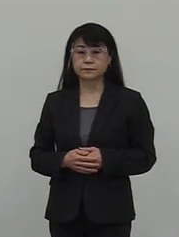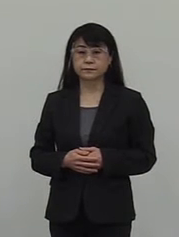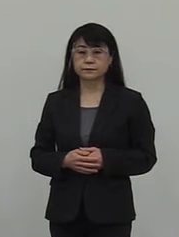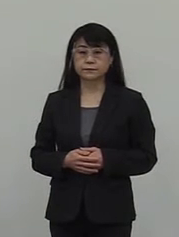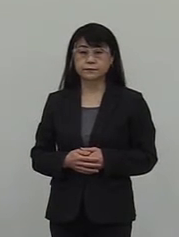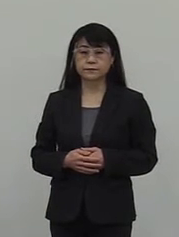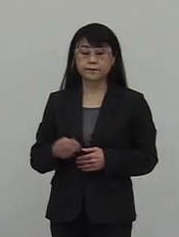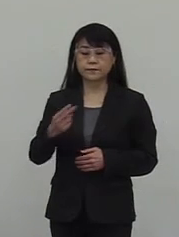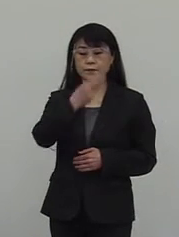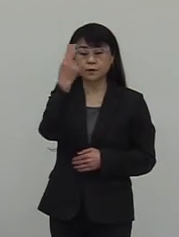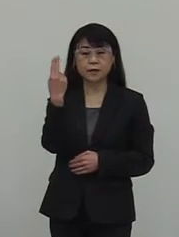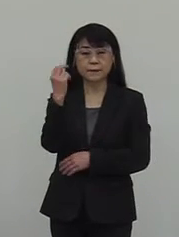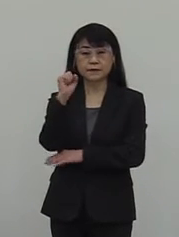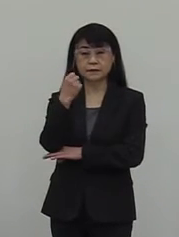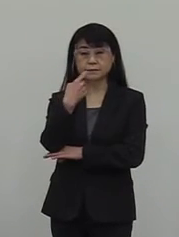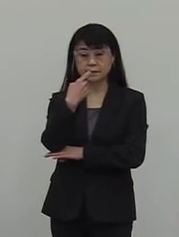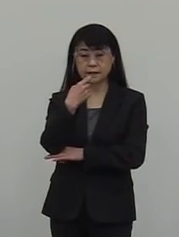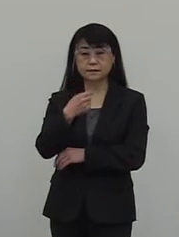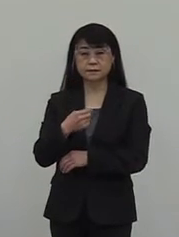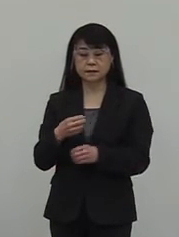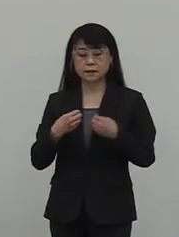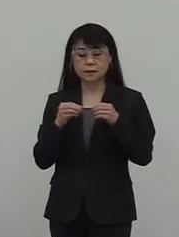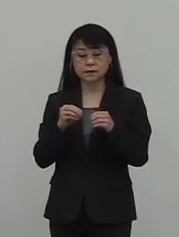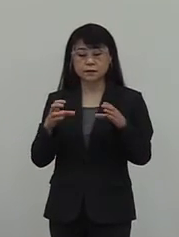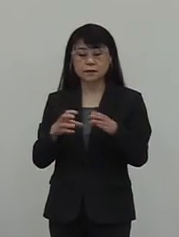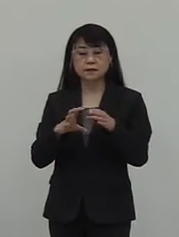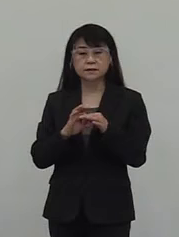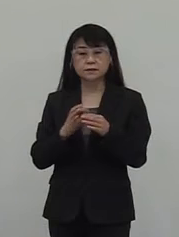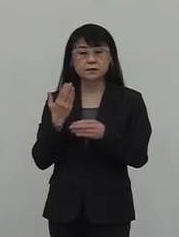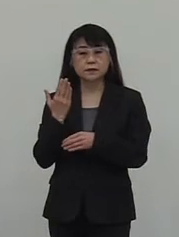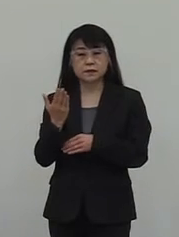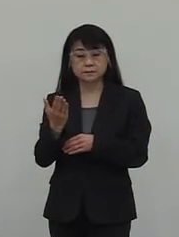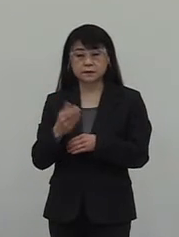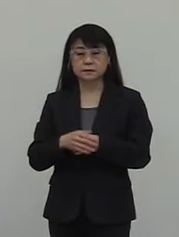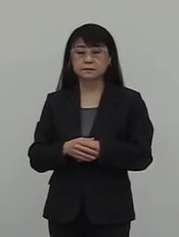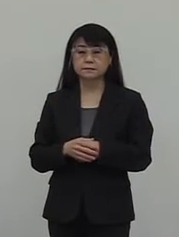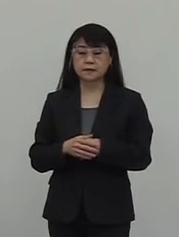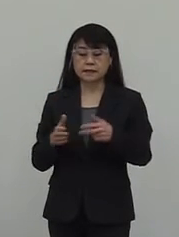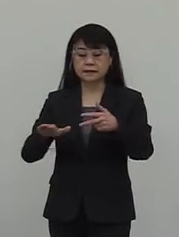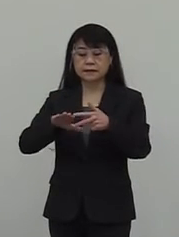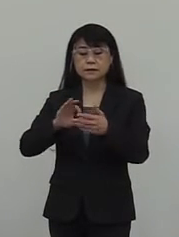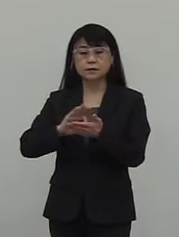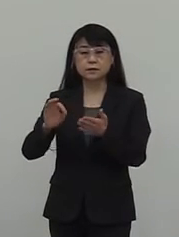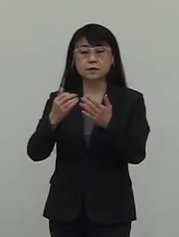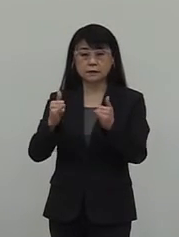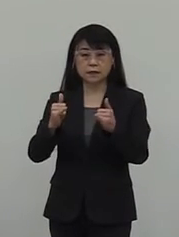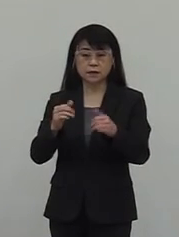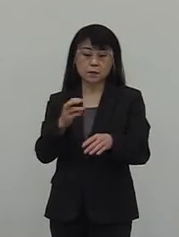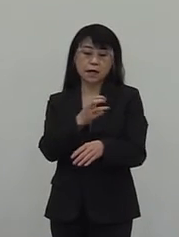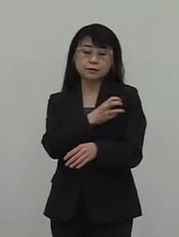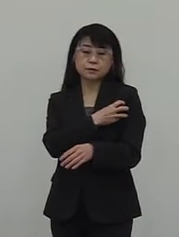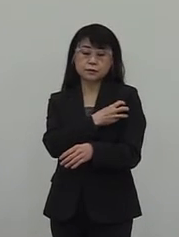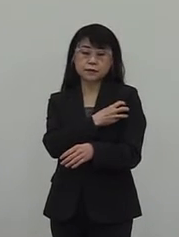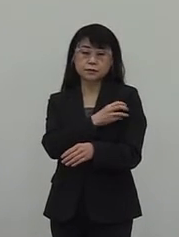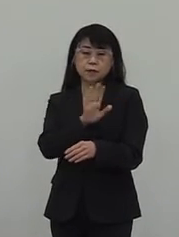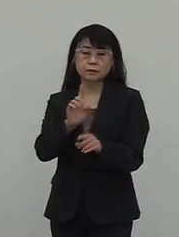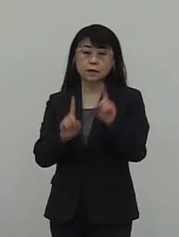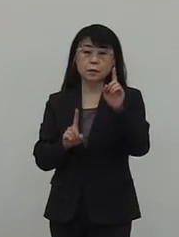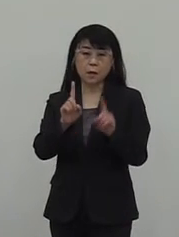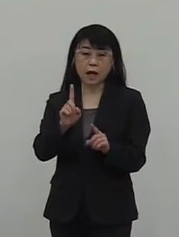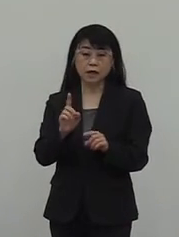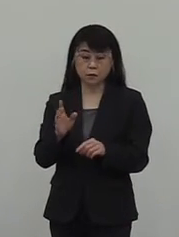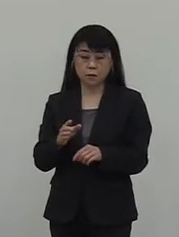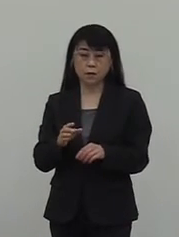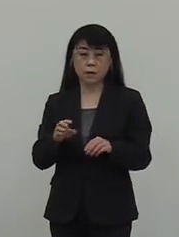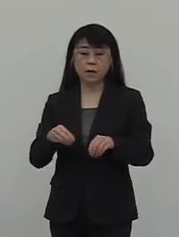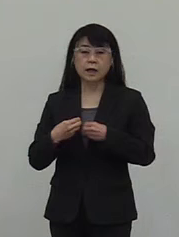すみません、富山新聞の松川です。クラスターについてお聞きします。施設の入所者のワクチン接種の有無と、今回の